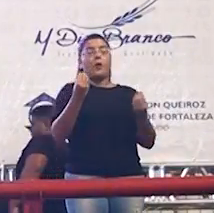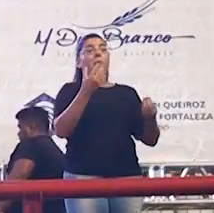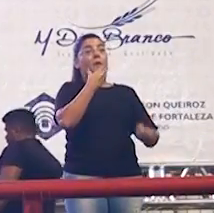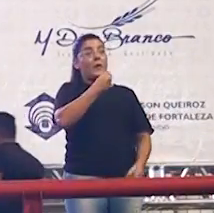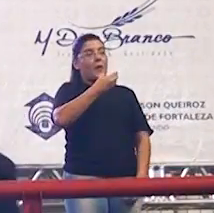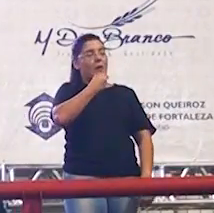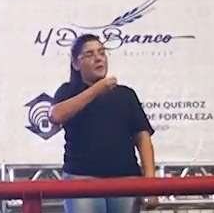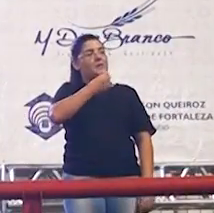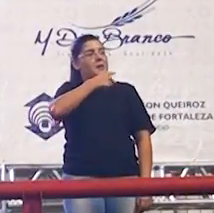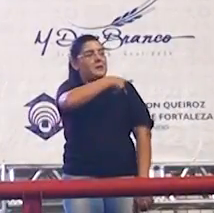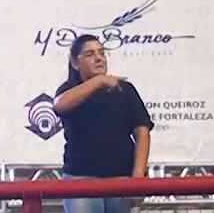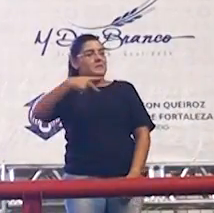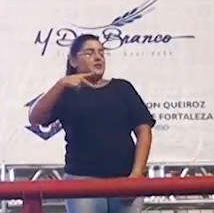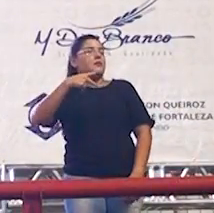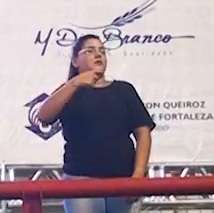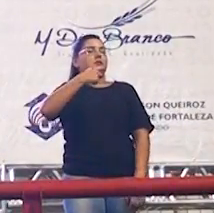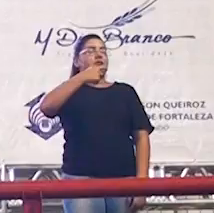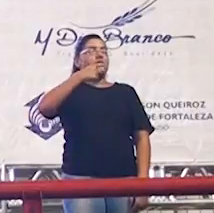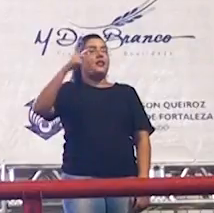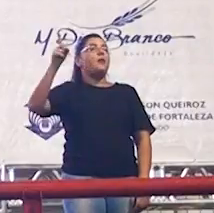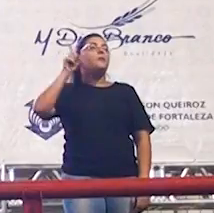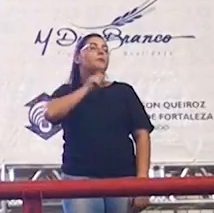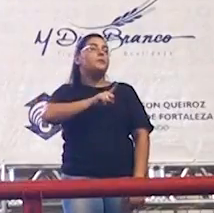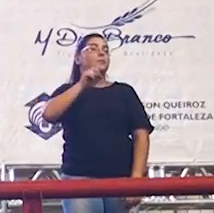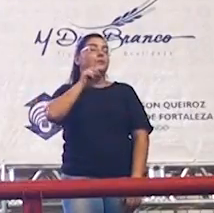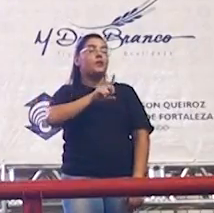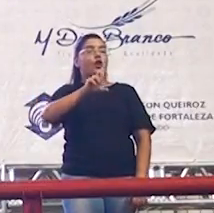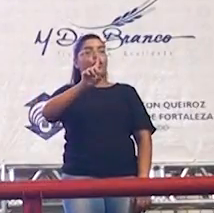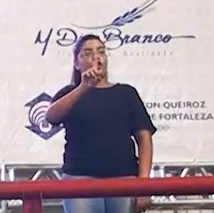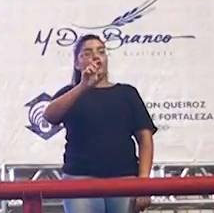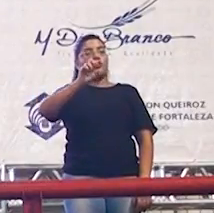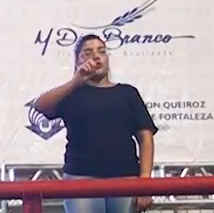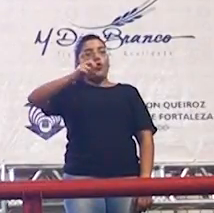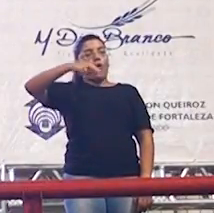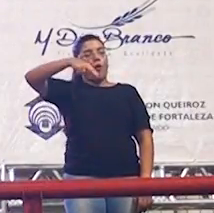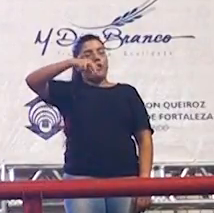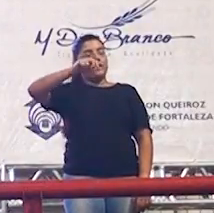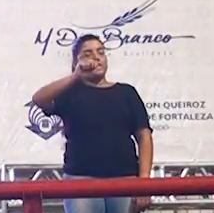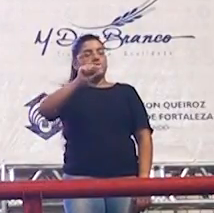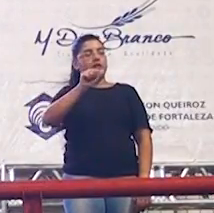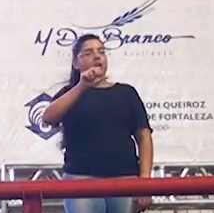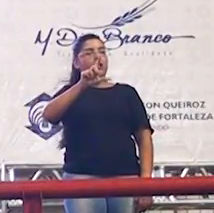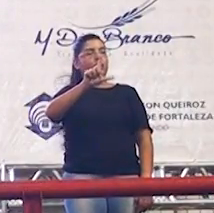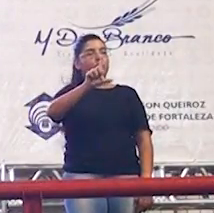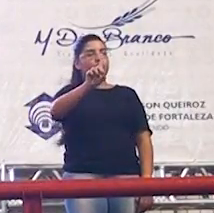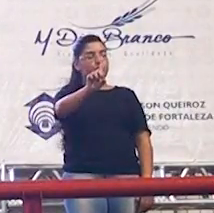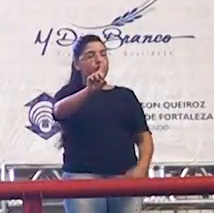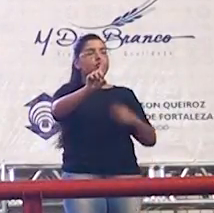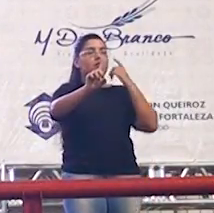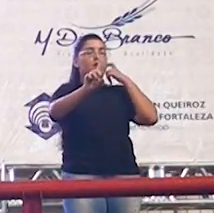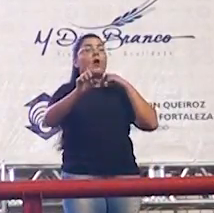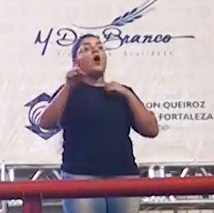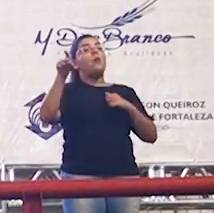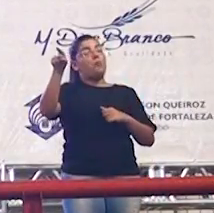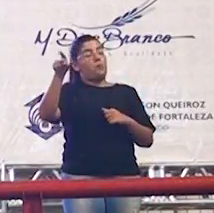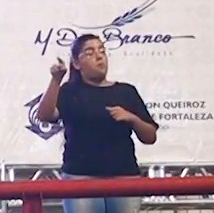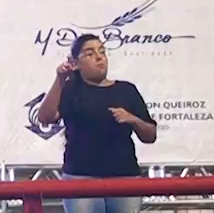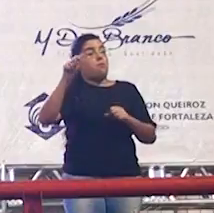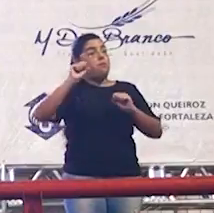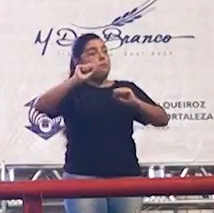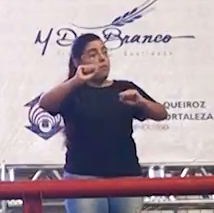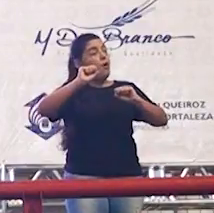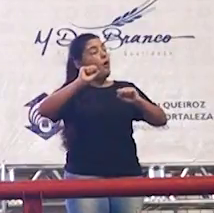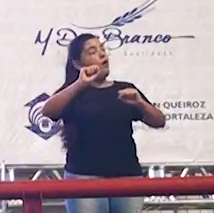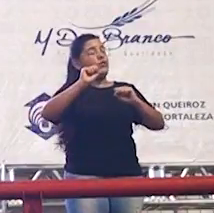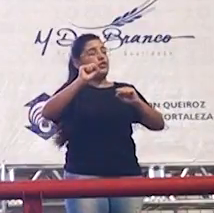Trump, protecionistas, podem gerar mudanças significativas no